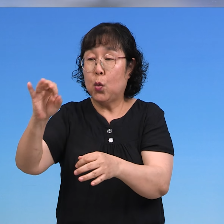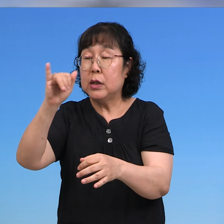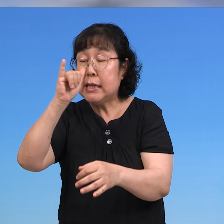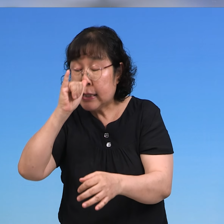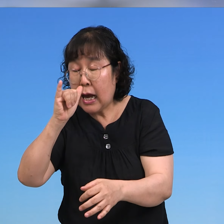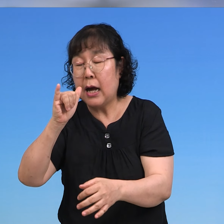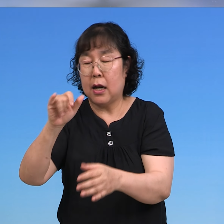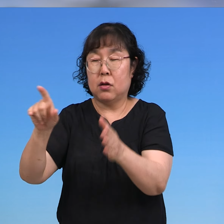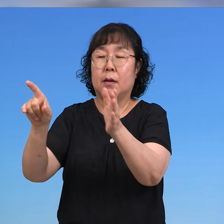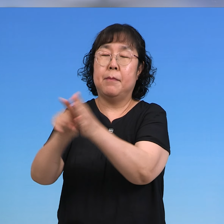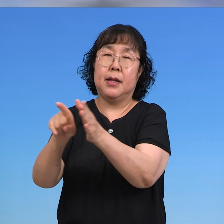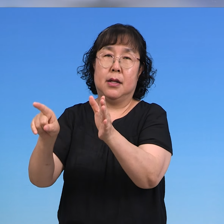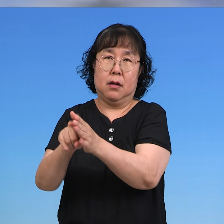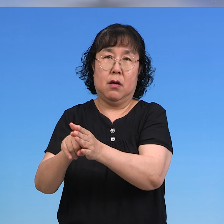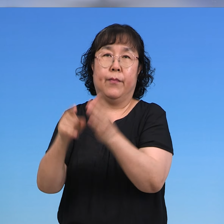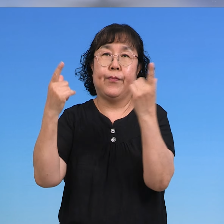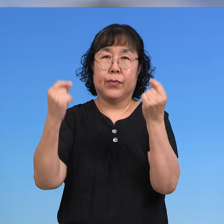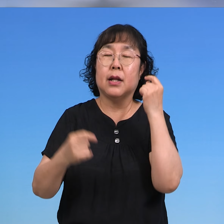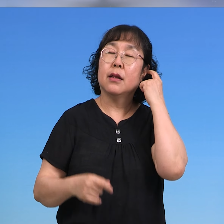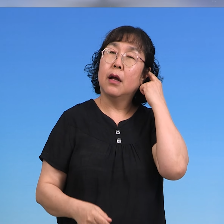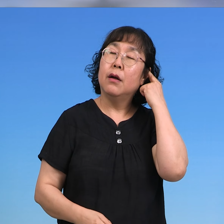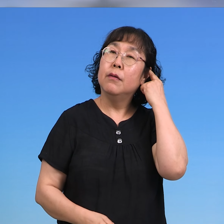똑같이 난 우리 하나님을 믿으니까.